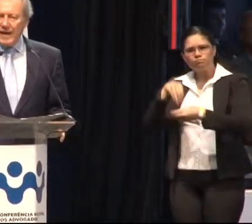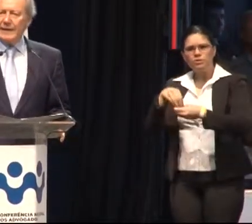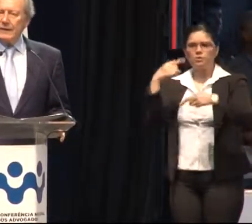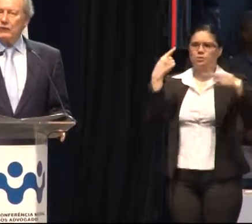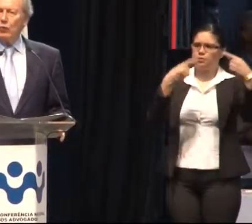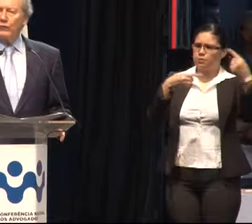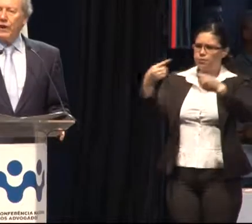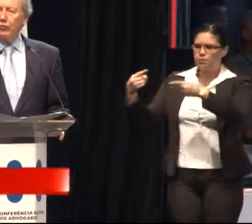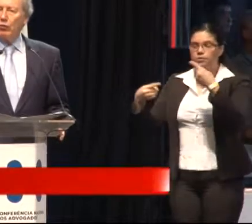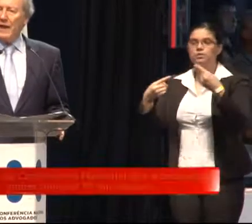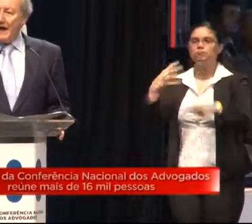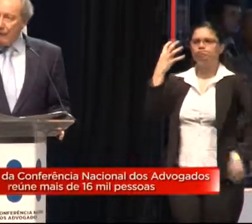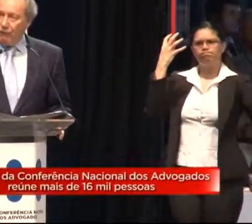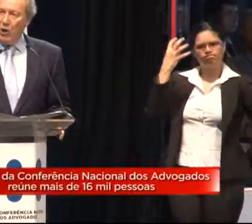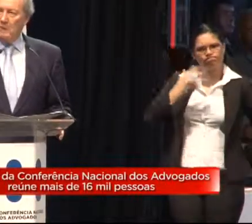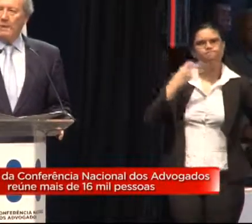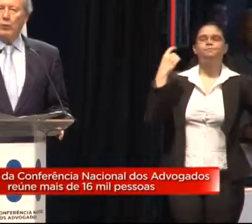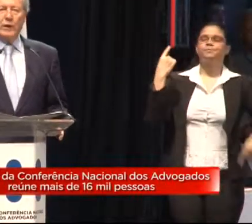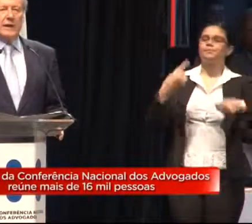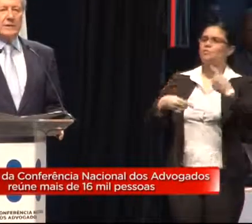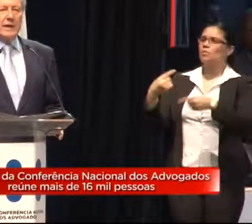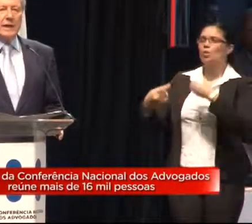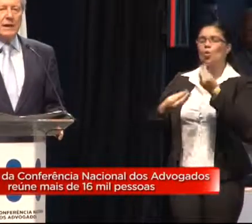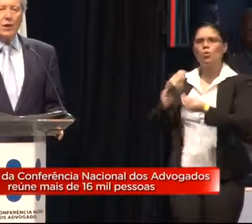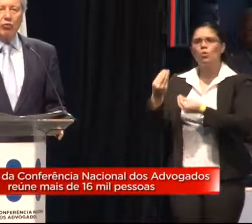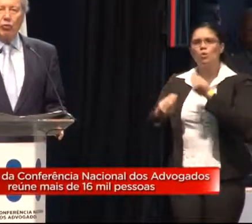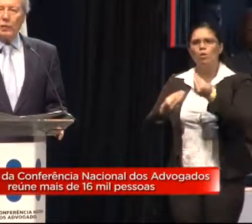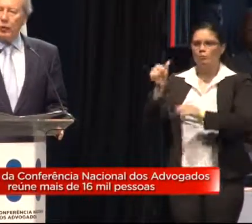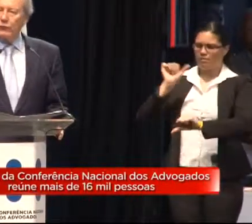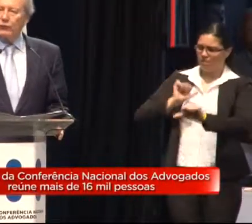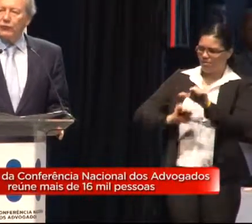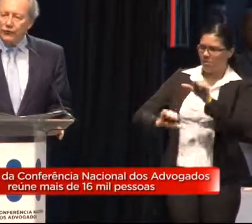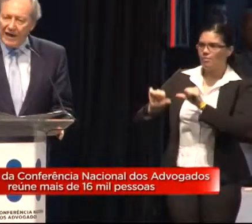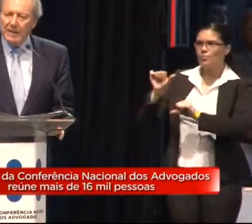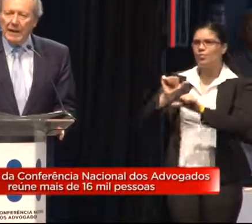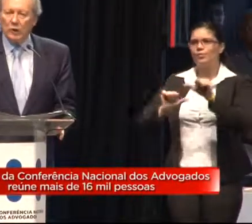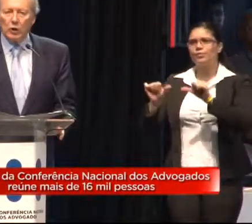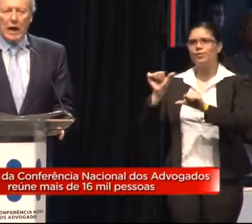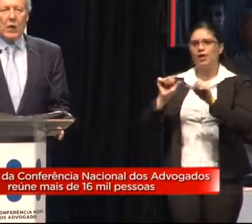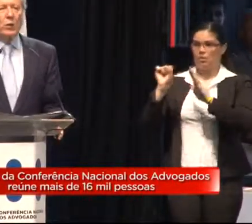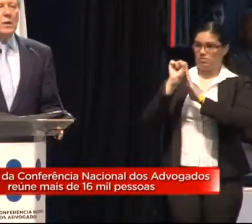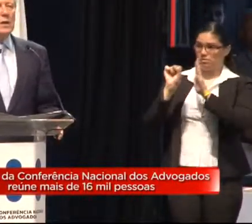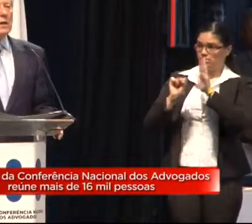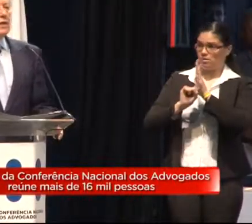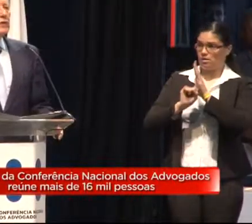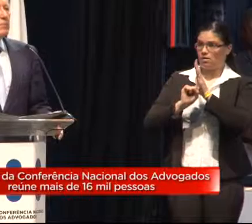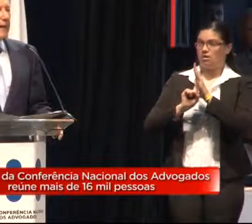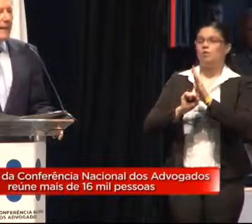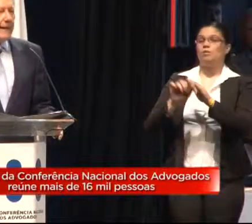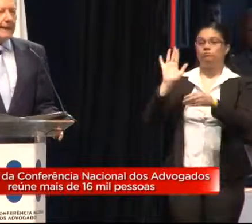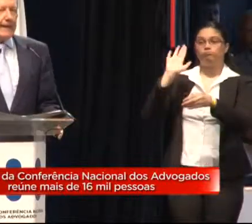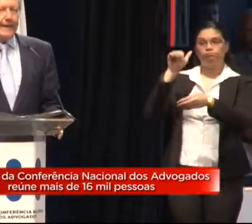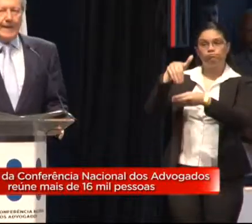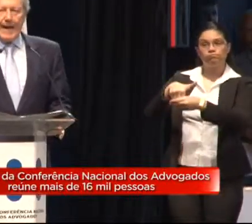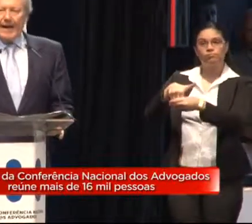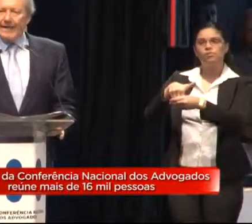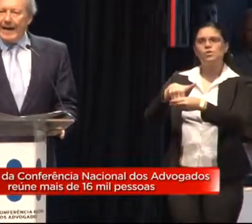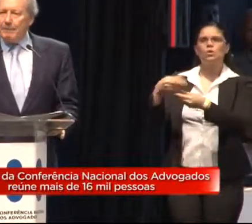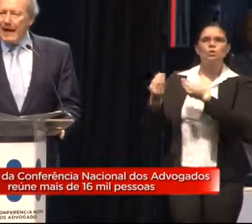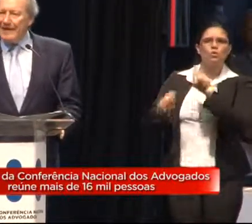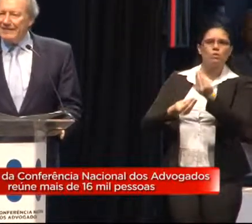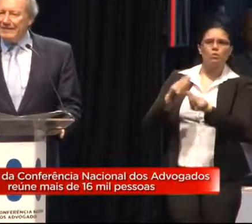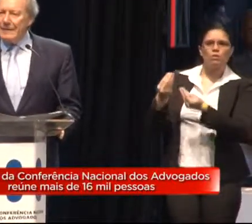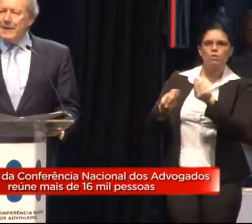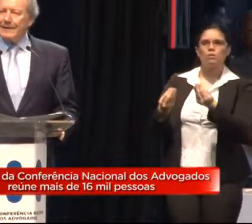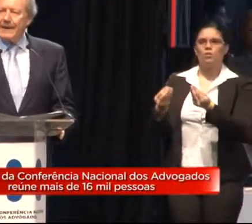uma séria discussão sobre a reforma política, sobre o nosso sistema eleitoral, de maneira a